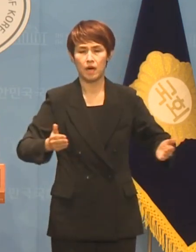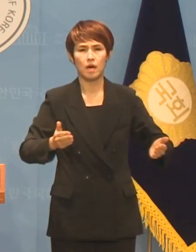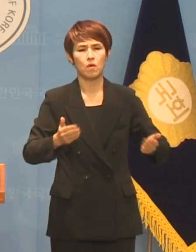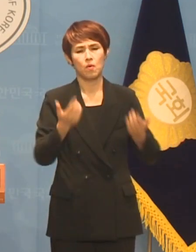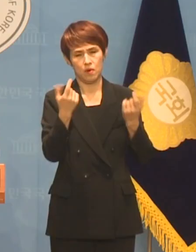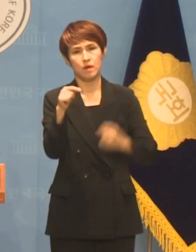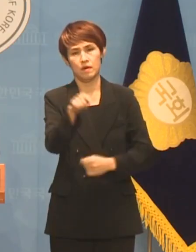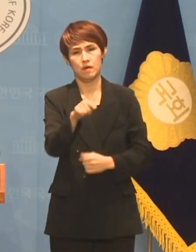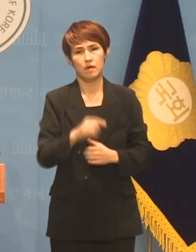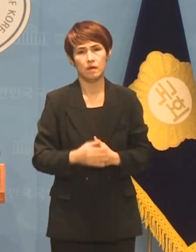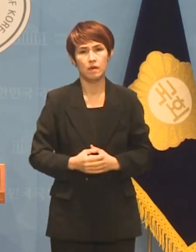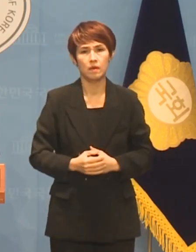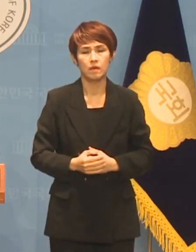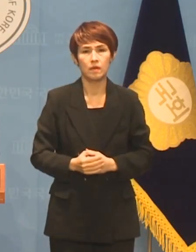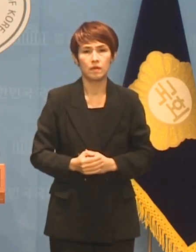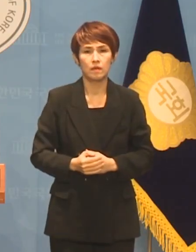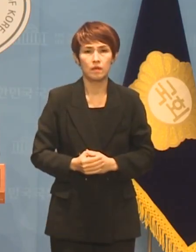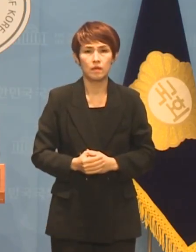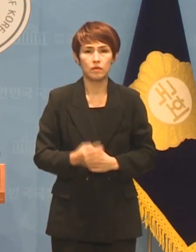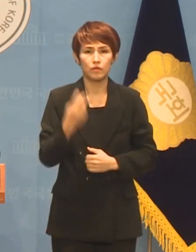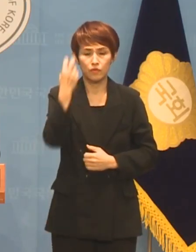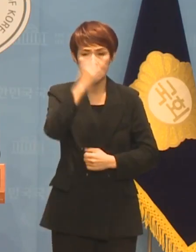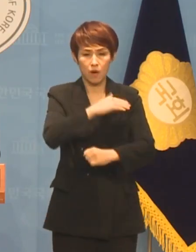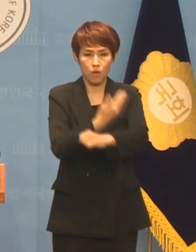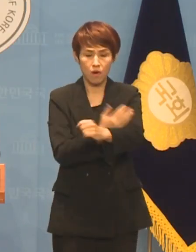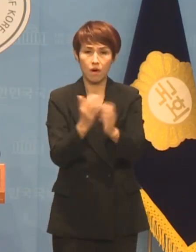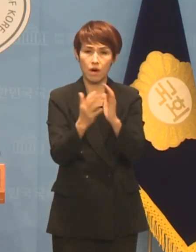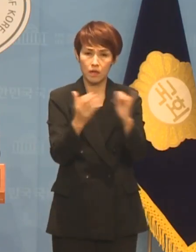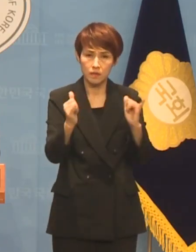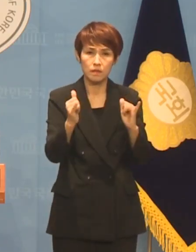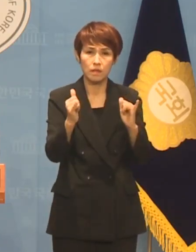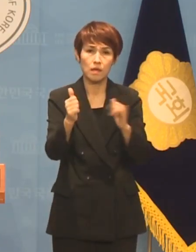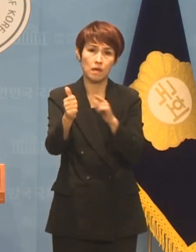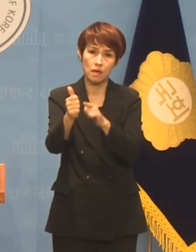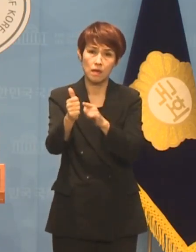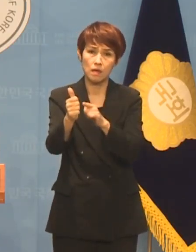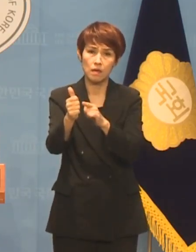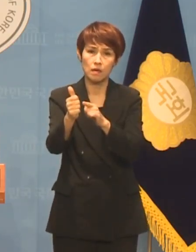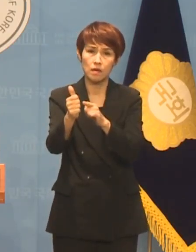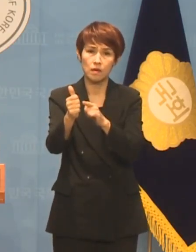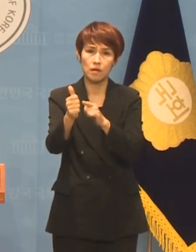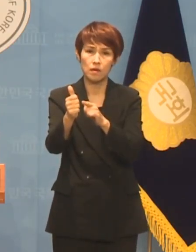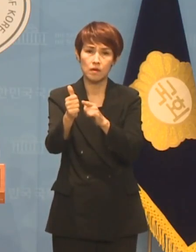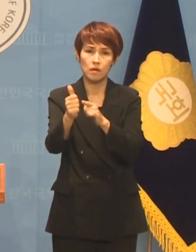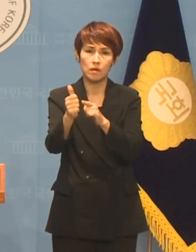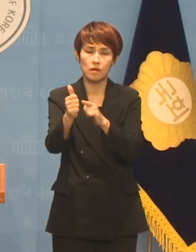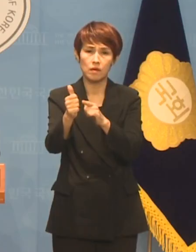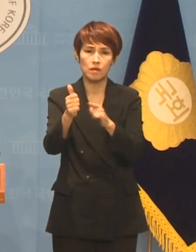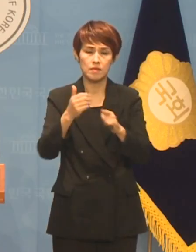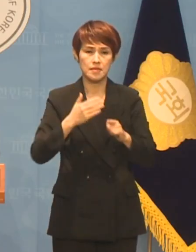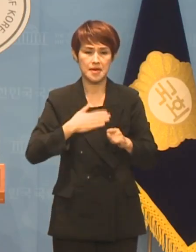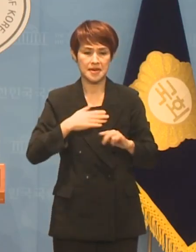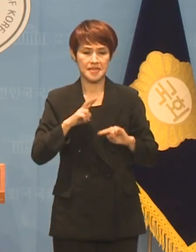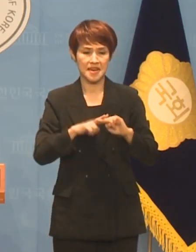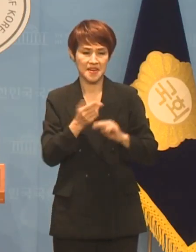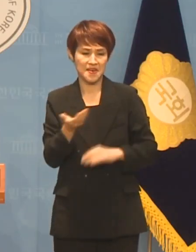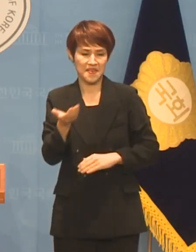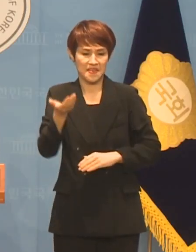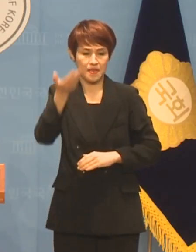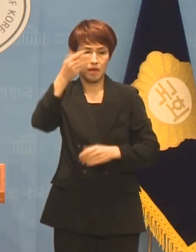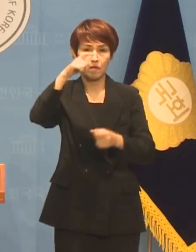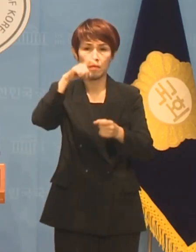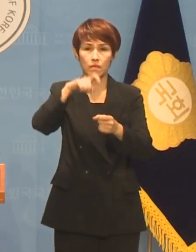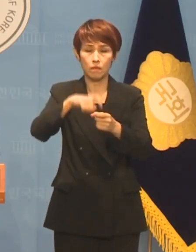취지인데, 수사권을 가진 자가 자기 출세를 위하여 근거도